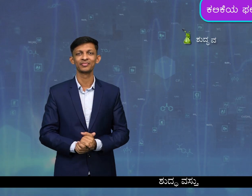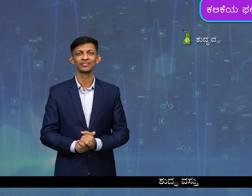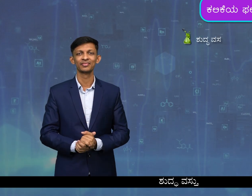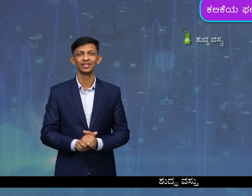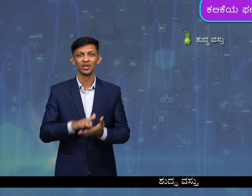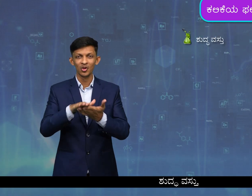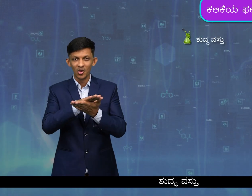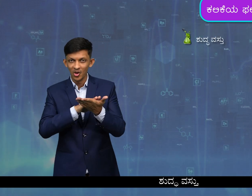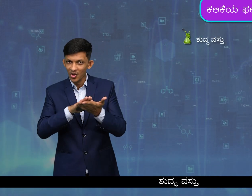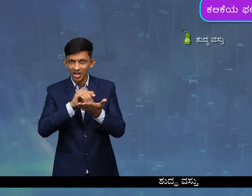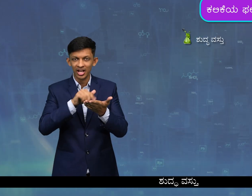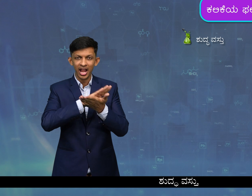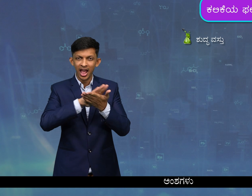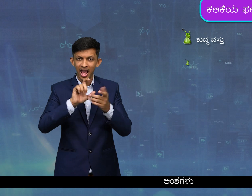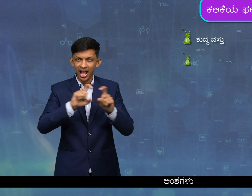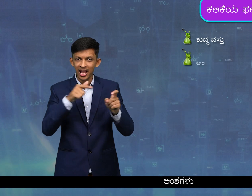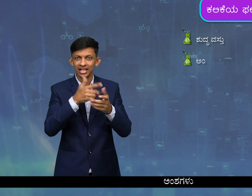ಶುದ್ಧ ವಸ್ತು, ಅಂಶಗಳು,